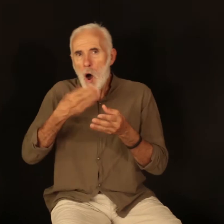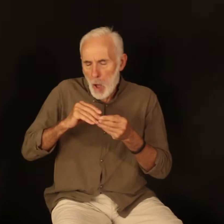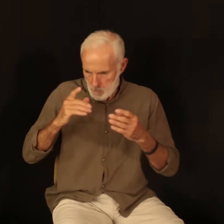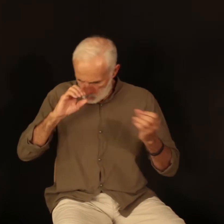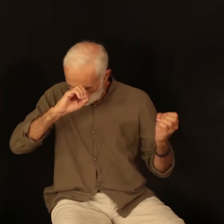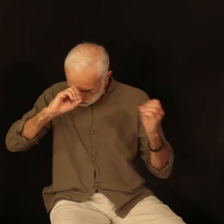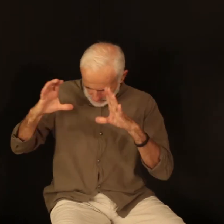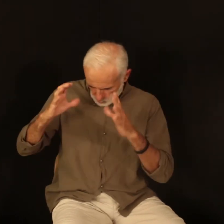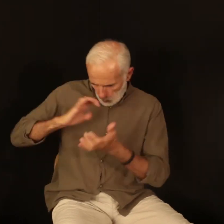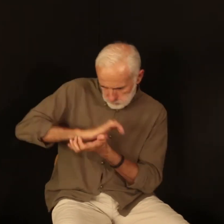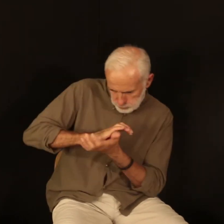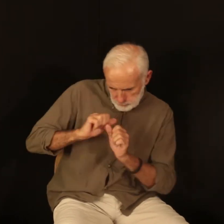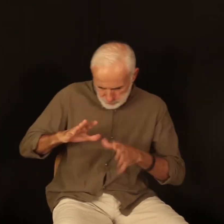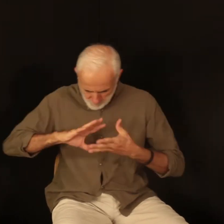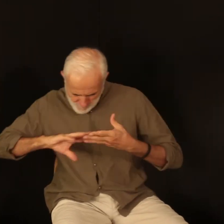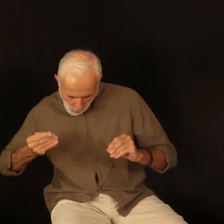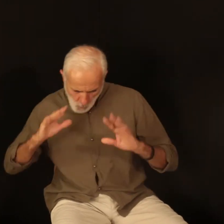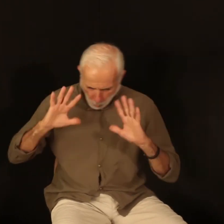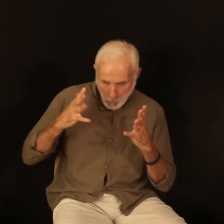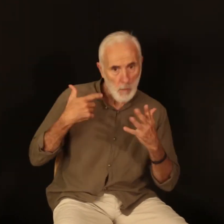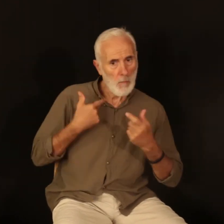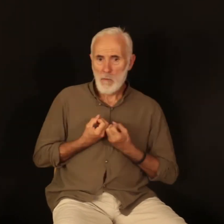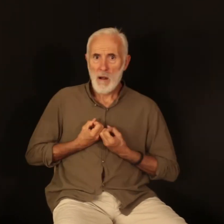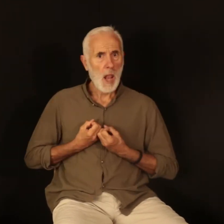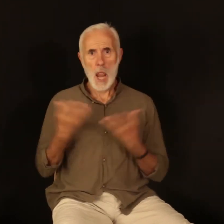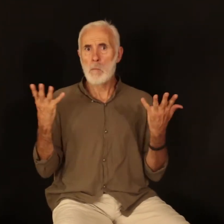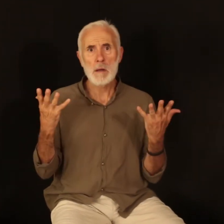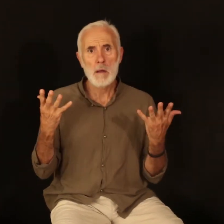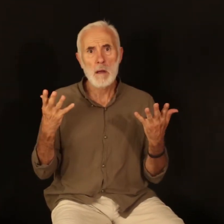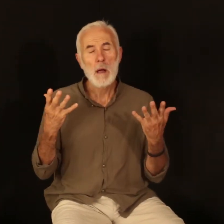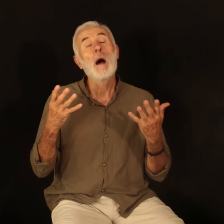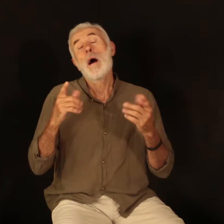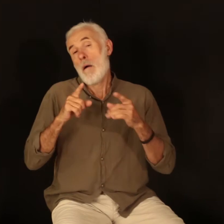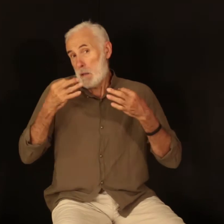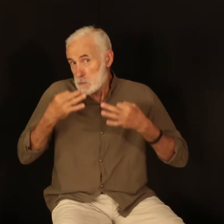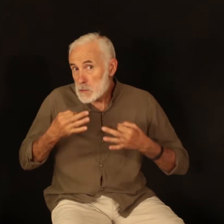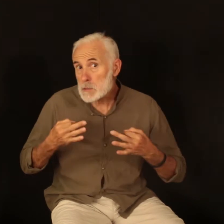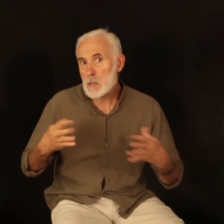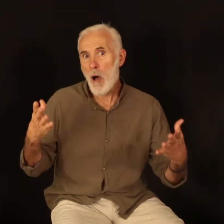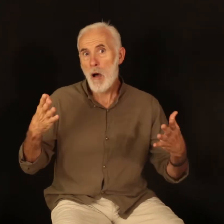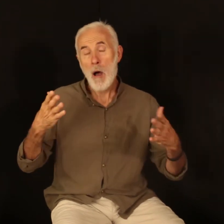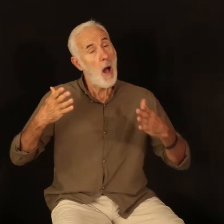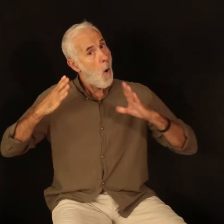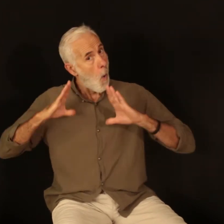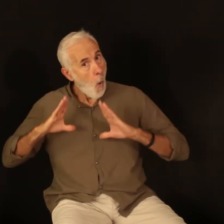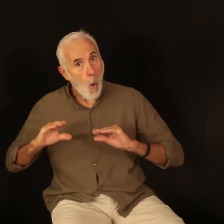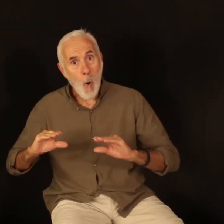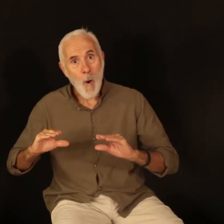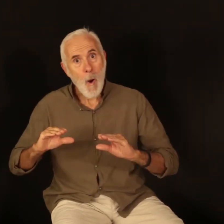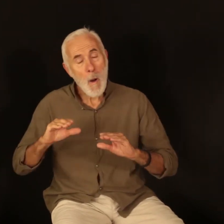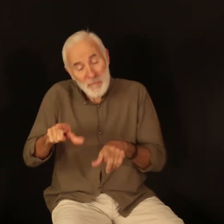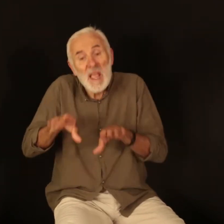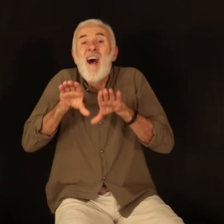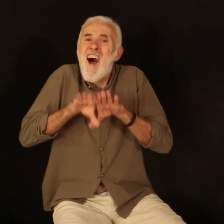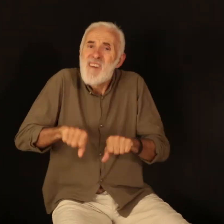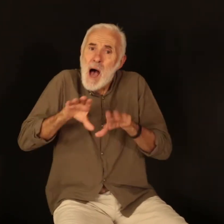conception éditoriale. Et puis c'est un rapport au temps, un confort aussi au niveau du travail. C'est une activité presque méditative de